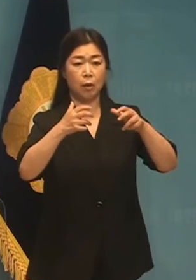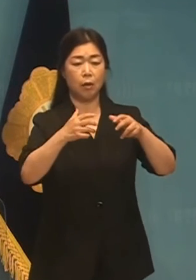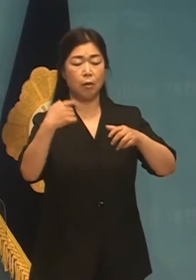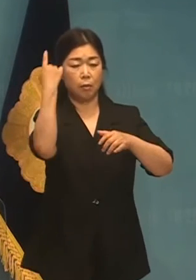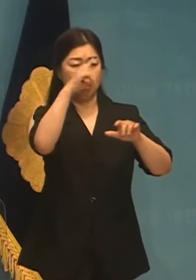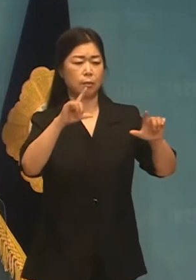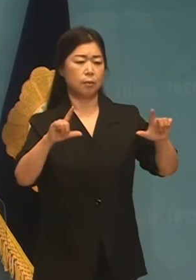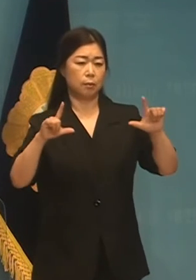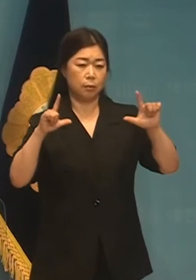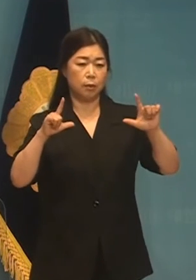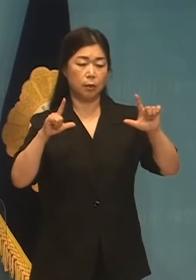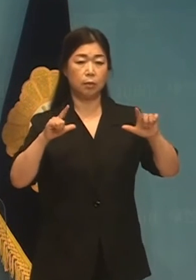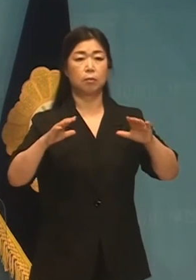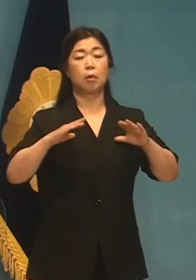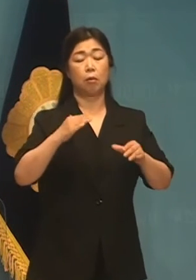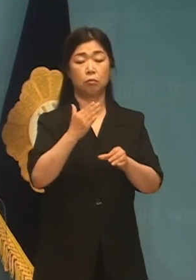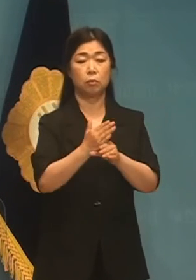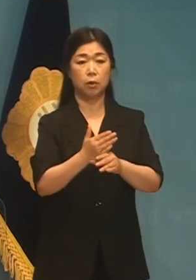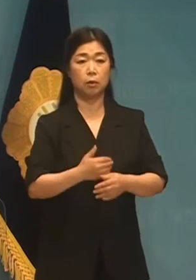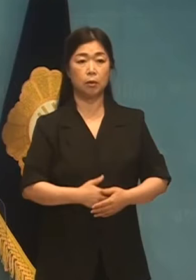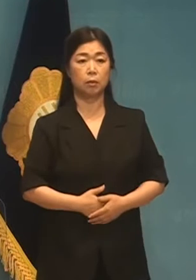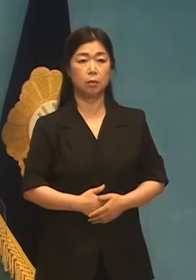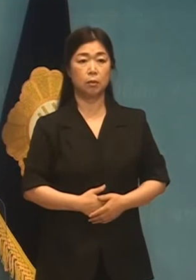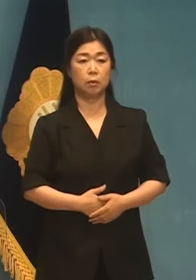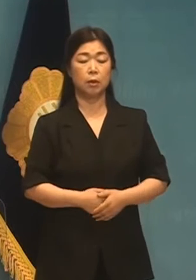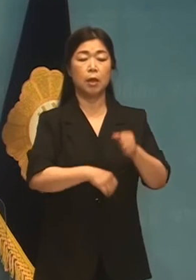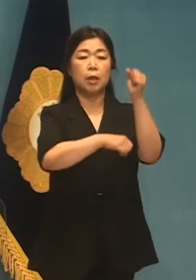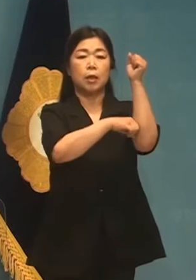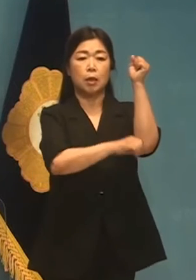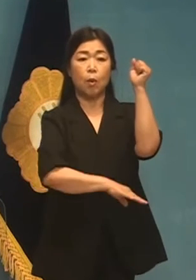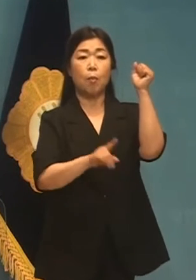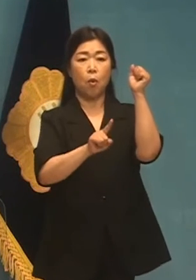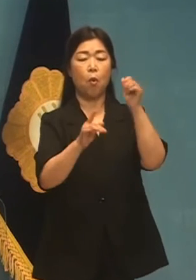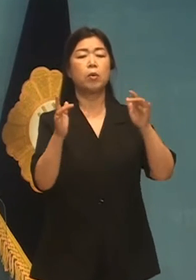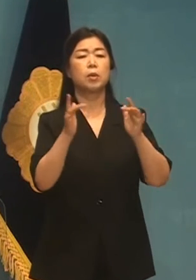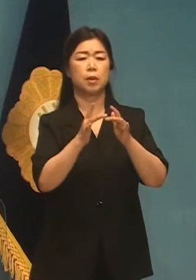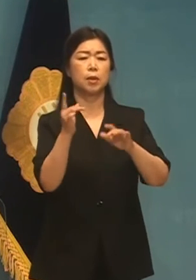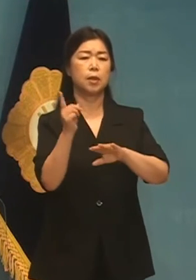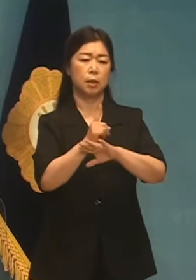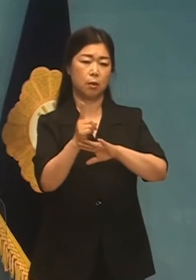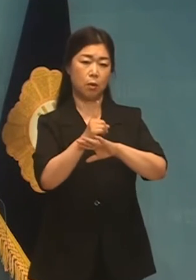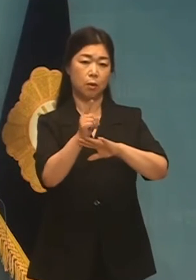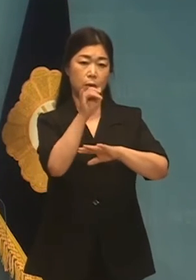위엄을 뽐내고 있습니다. 그 바탕에는 디지털이 있습니다.